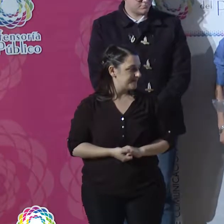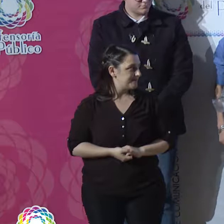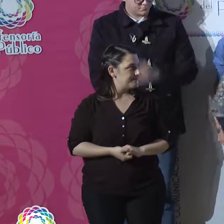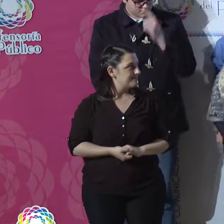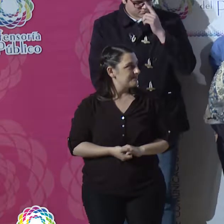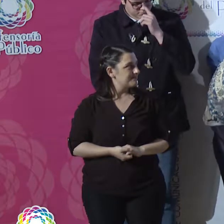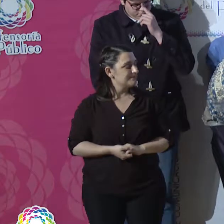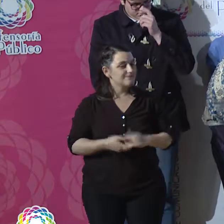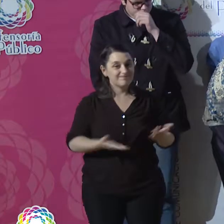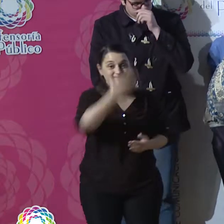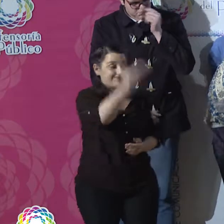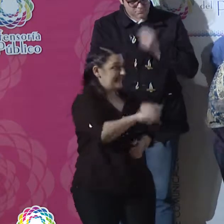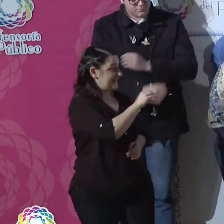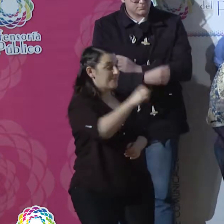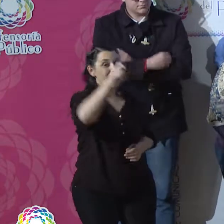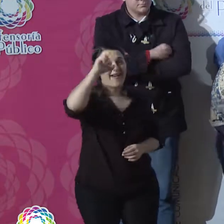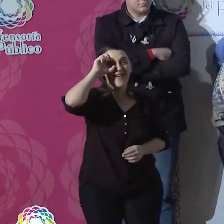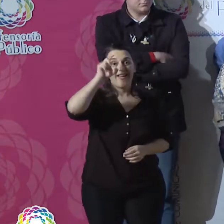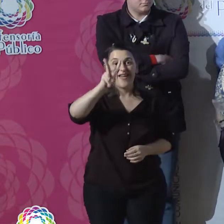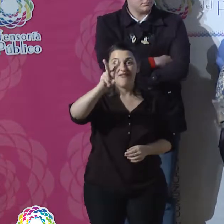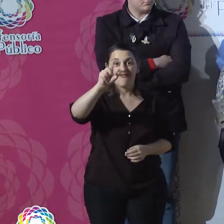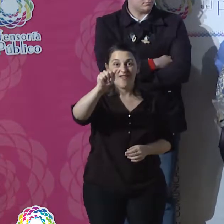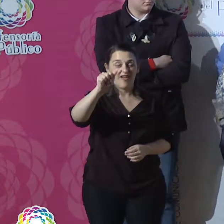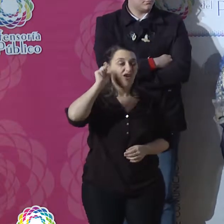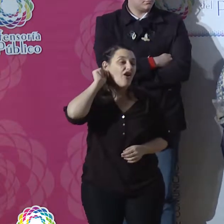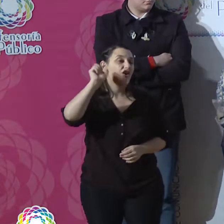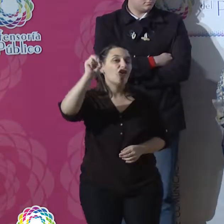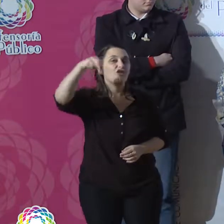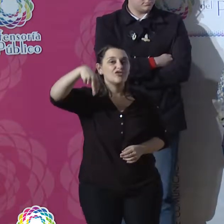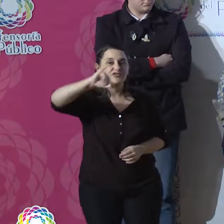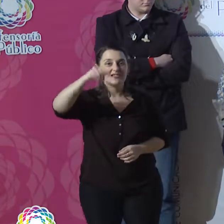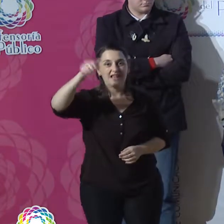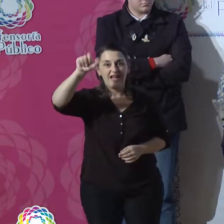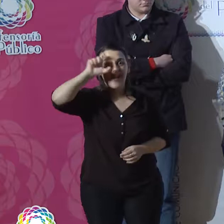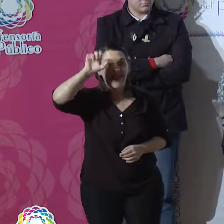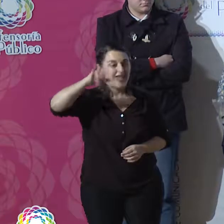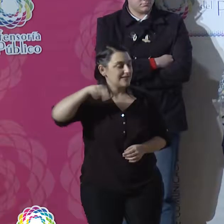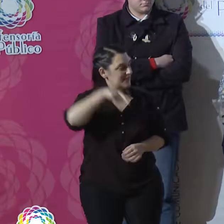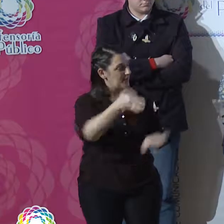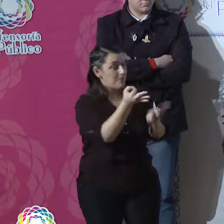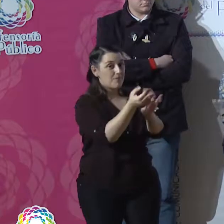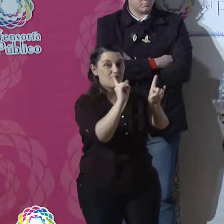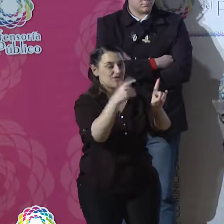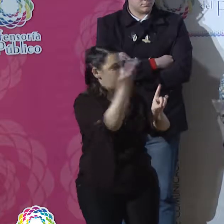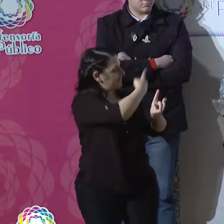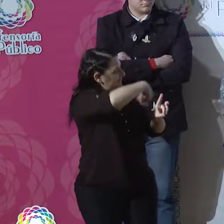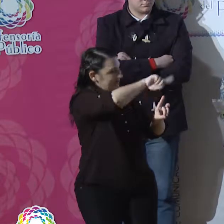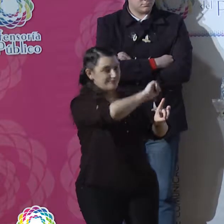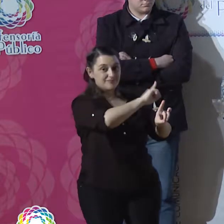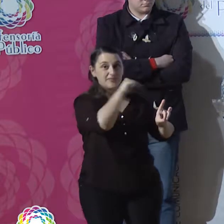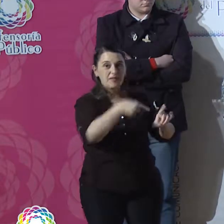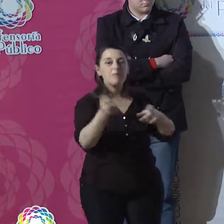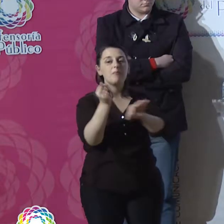bueno yo soy eba no sale ejercía la profesora de los chicos de la escuela hermana de su profesora de